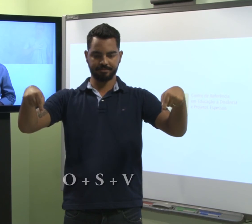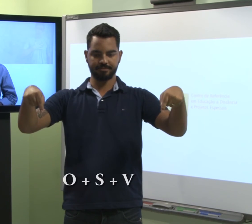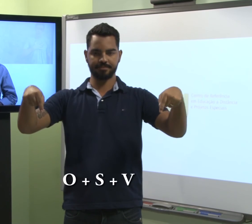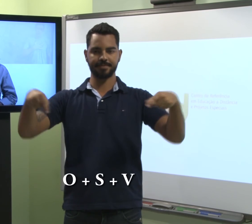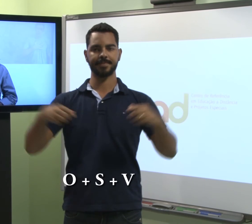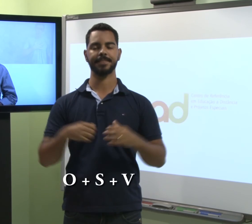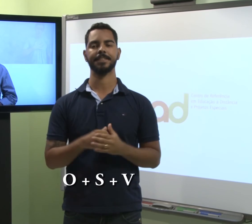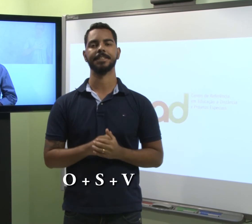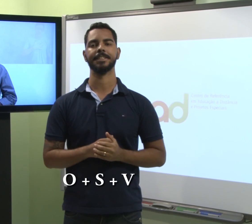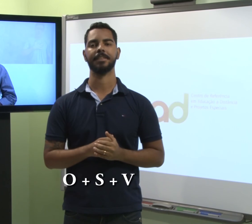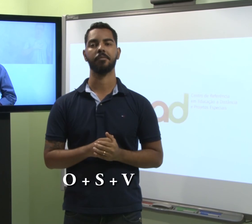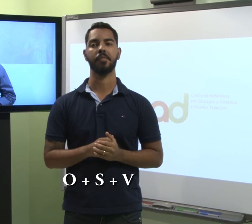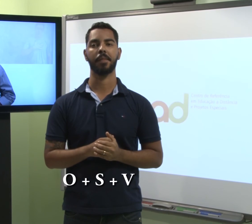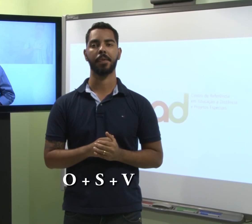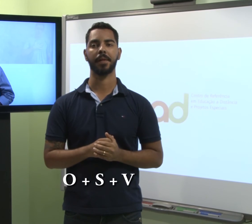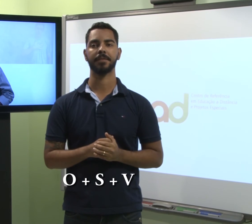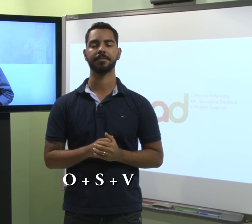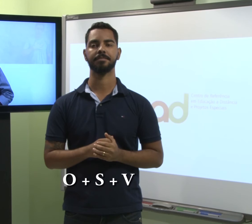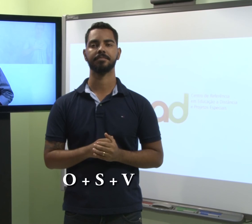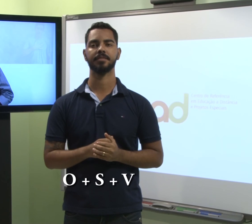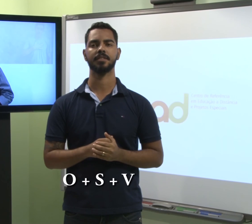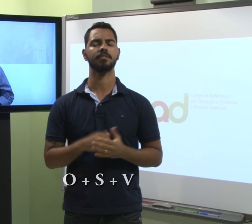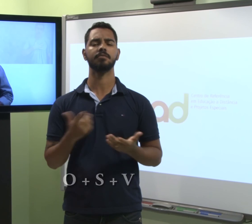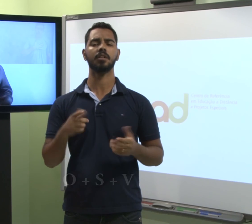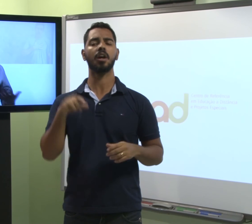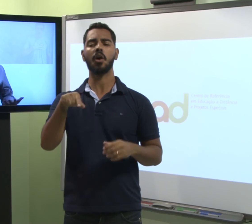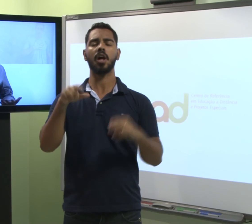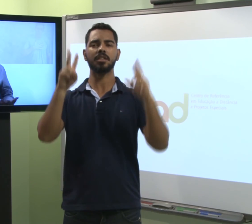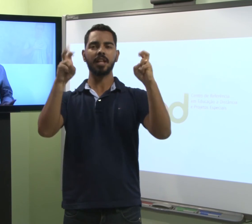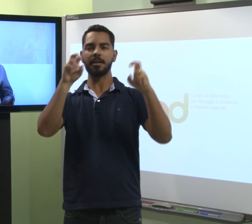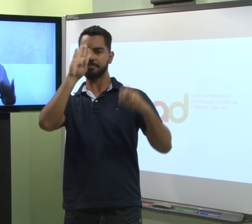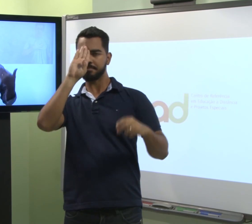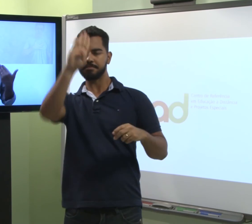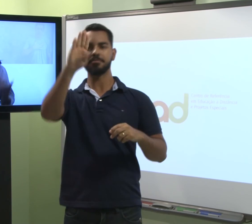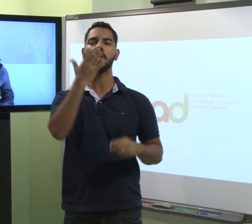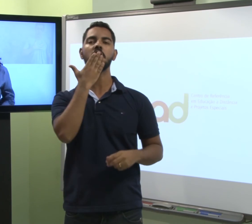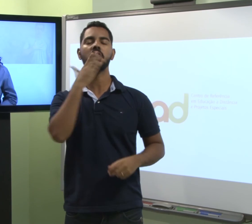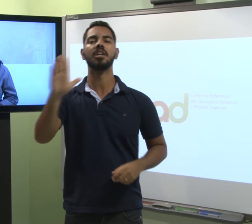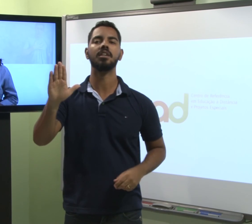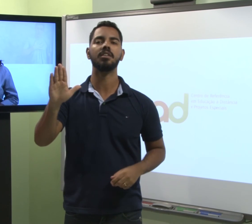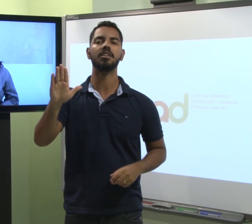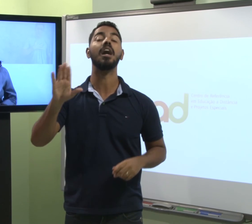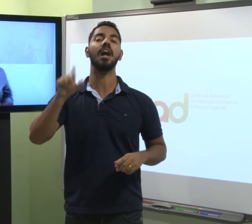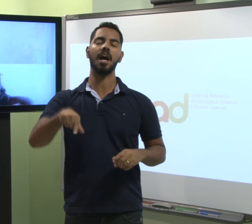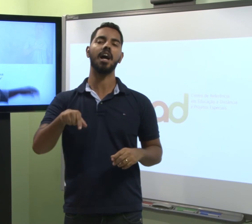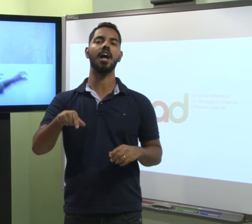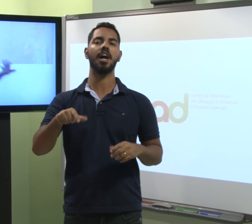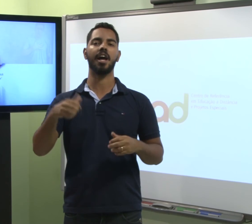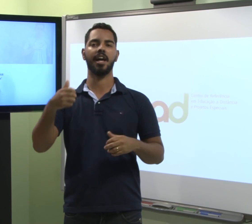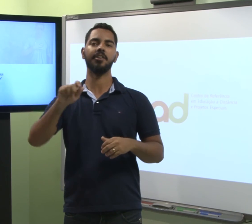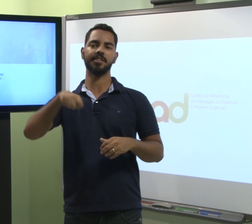observem que nesta frase, qual é o tópico? É claro que é a palavra futebol.